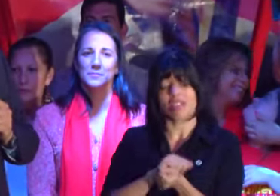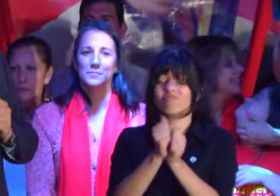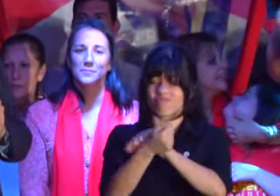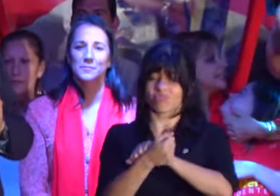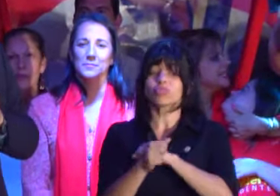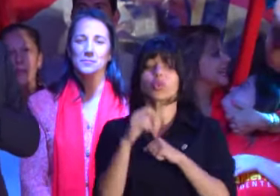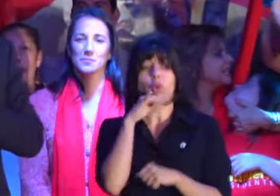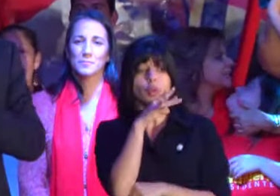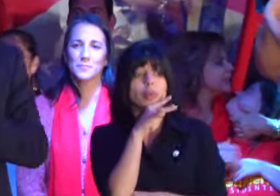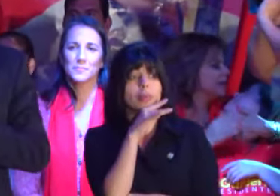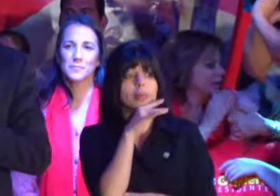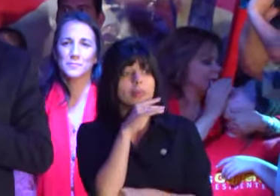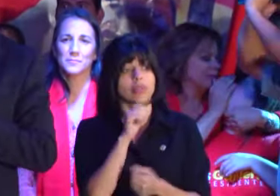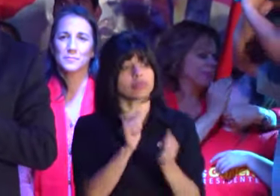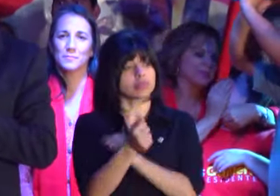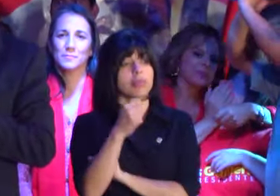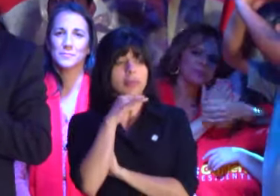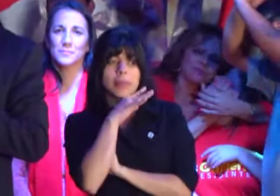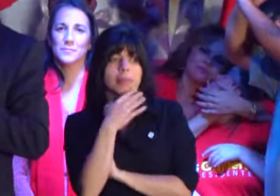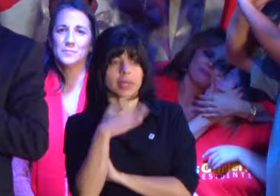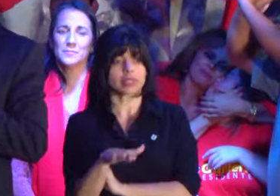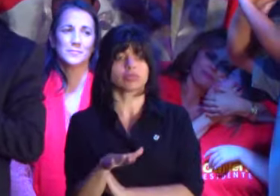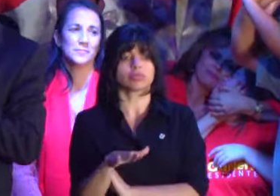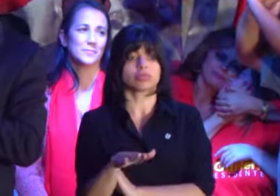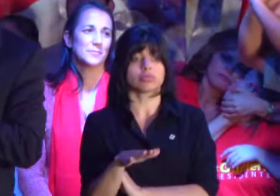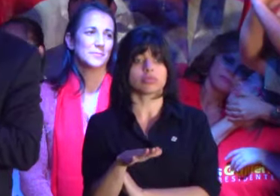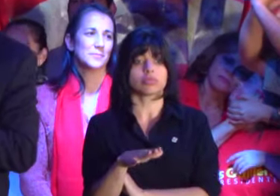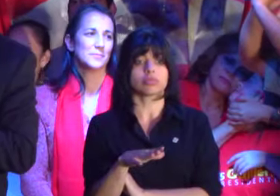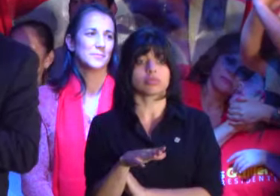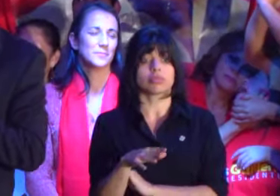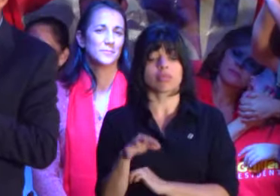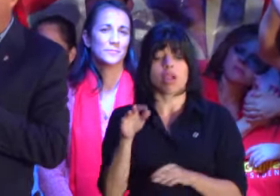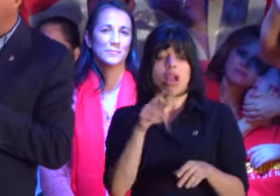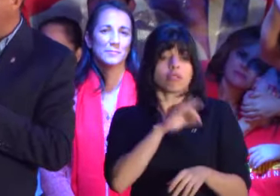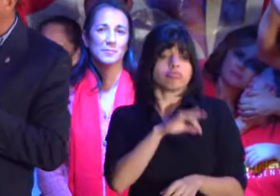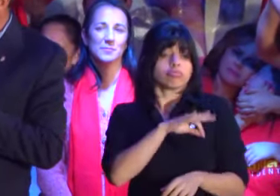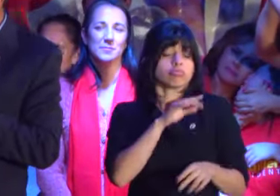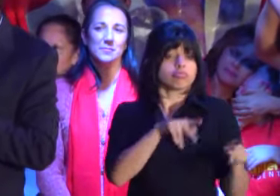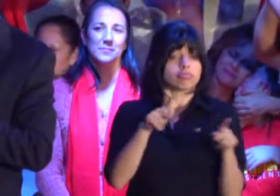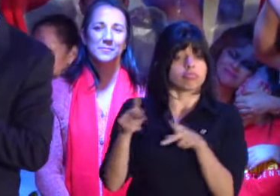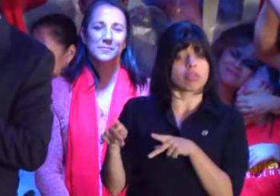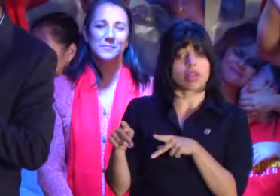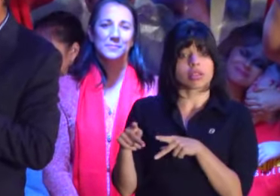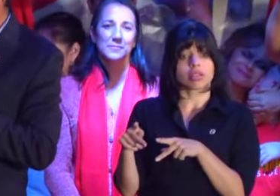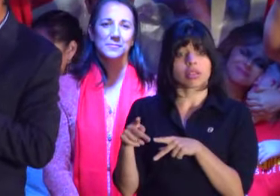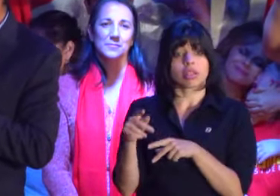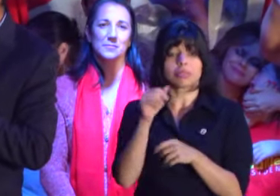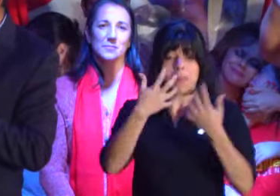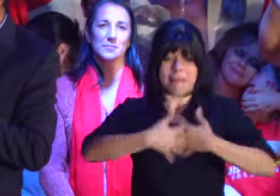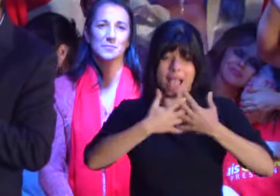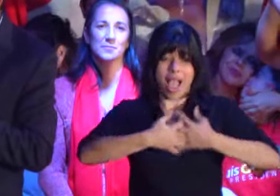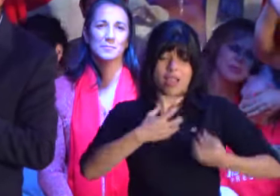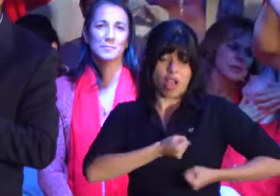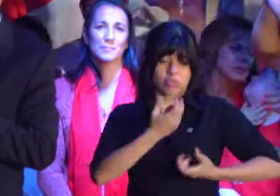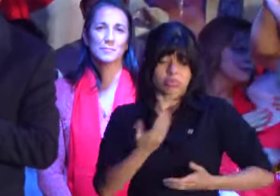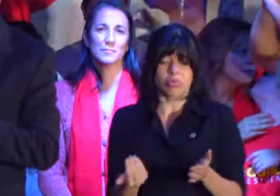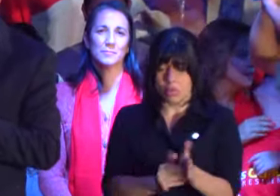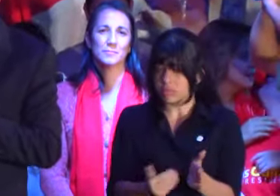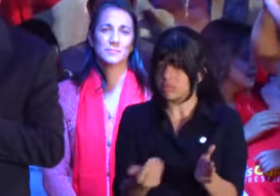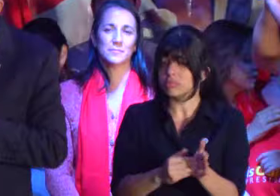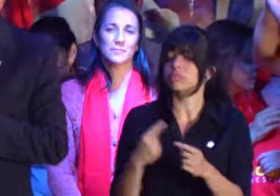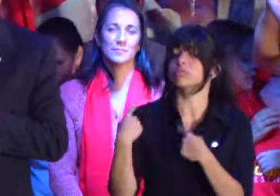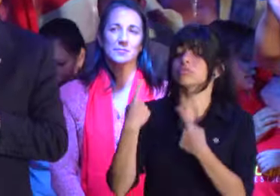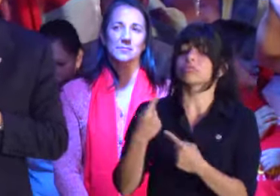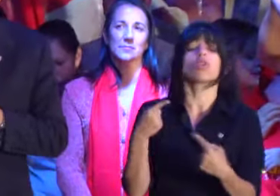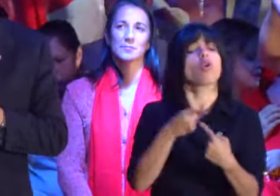corrompe, se vuelve perverso. El clientelismo de las maquinarias que se han expresado una y otra